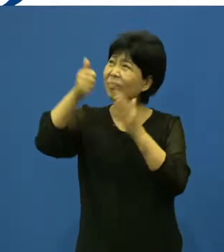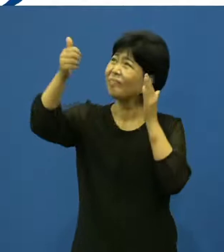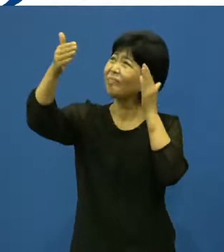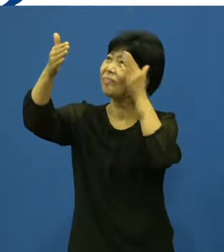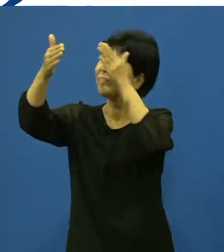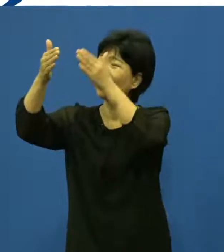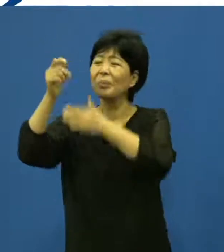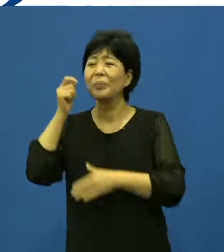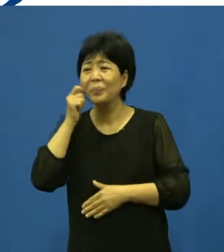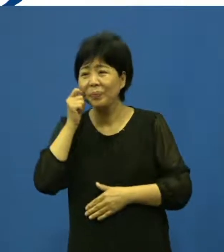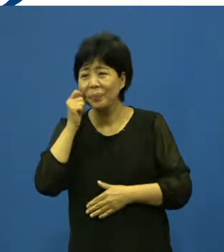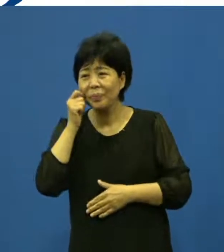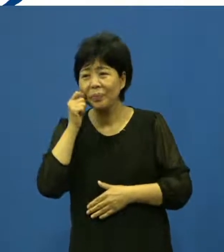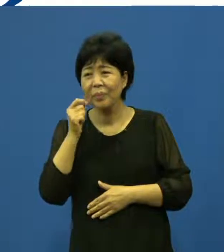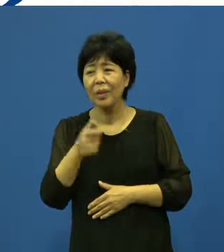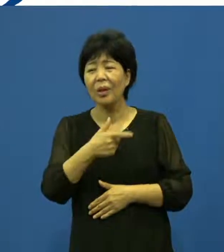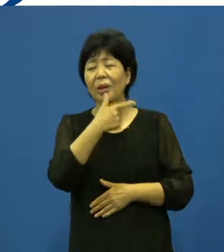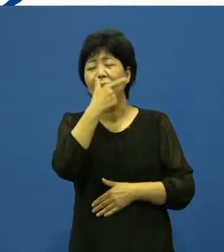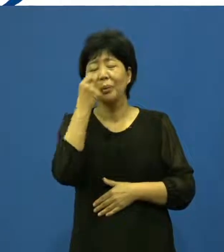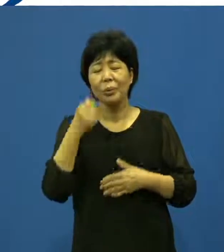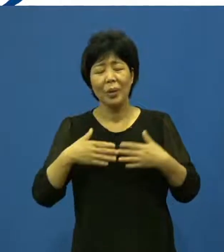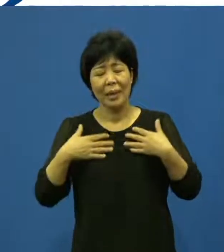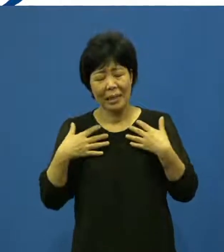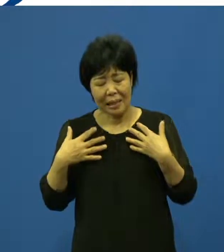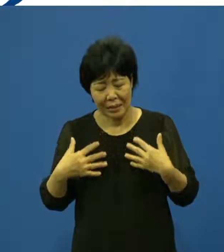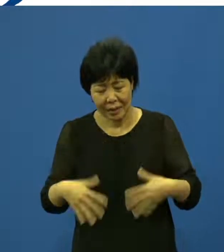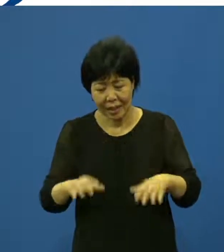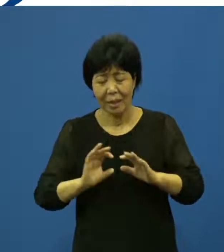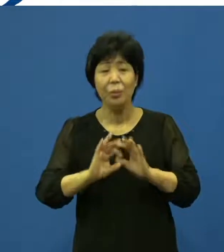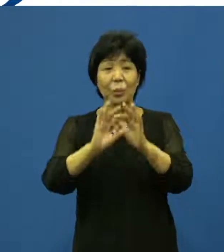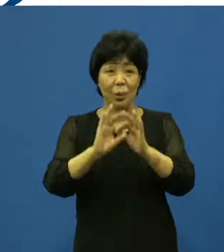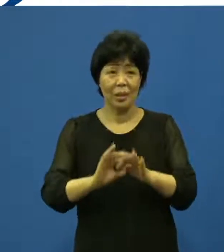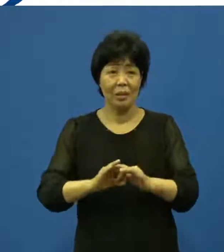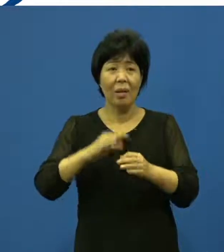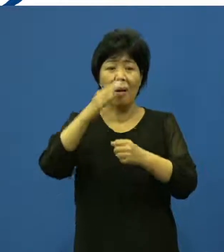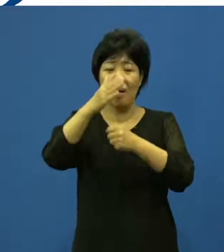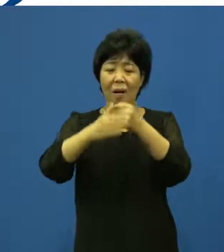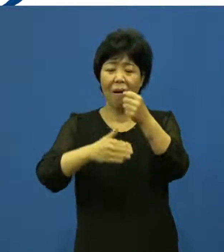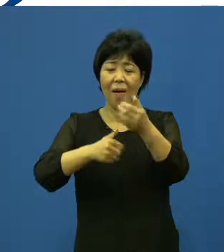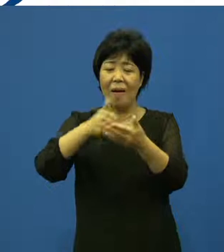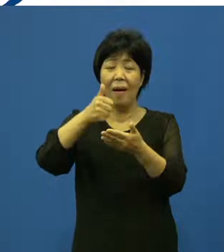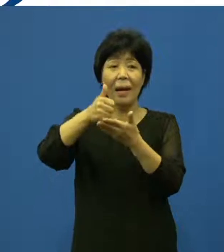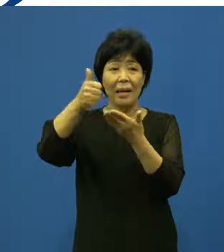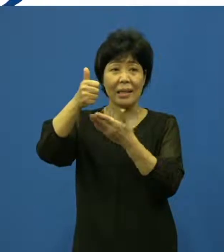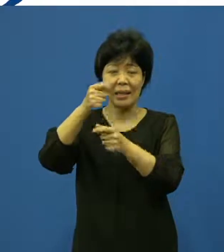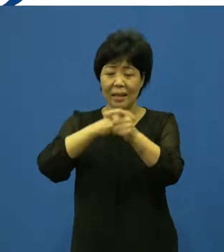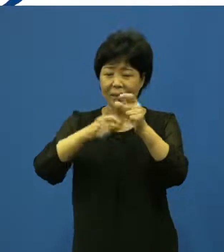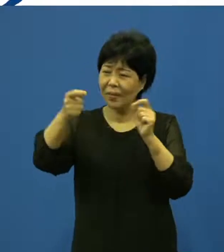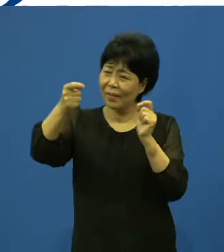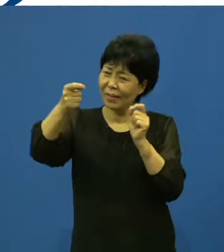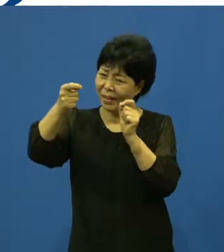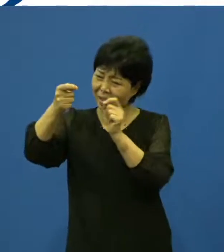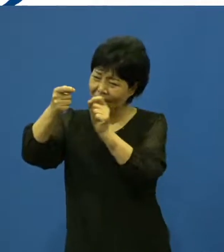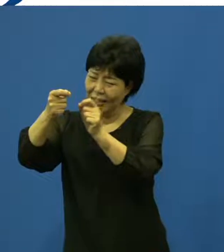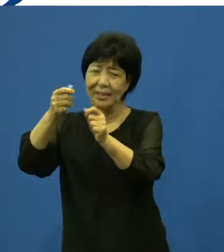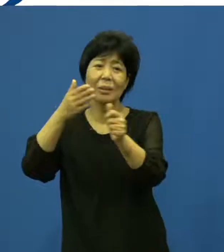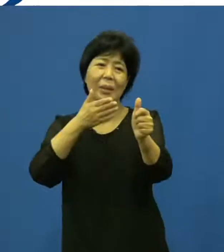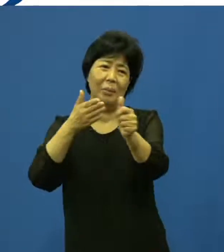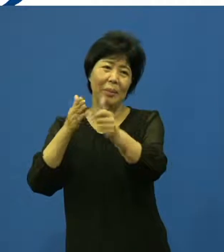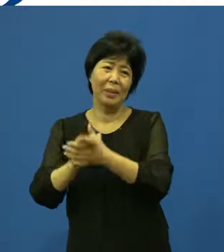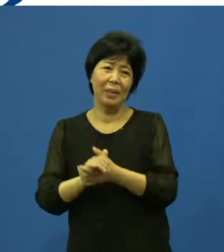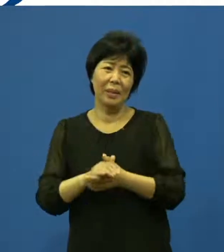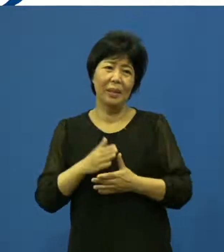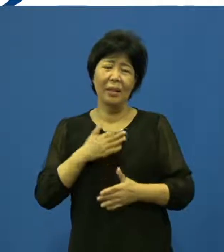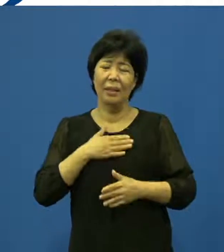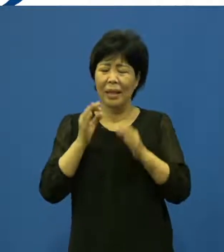연약함이 있으면 더 하나님의 은혜를 붙드는 기회가 되시기를 바랍니다. 나의 어떤 열심이나 노력으로